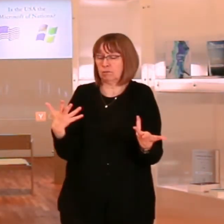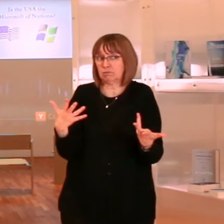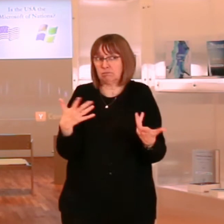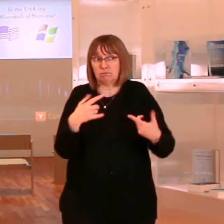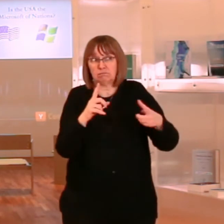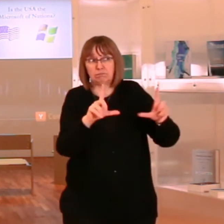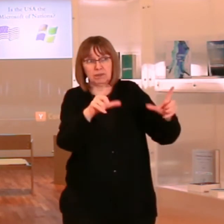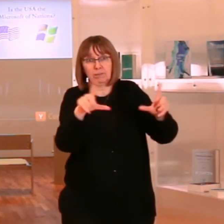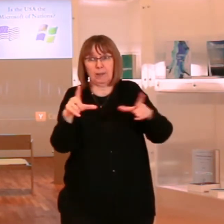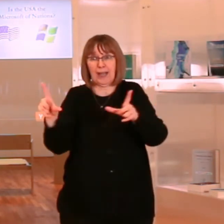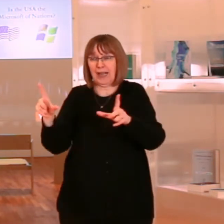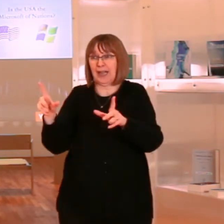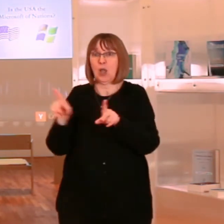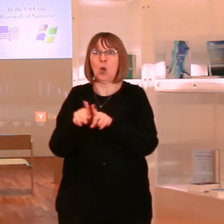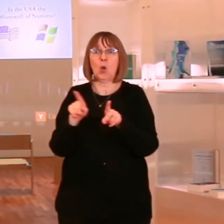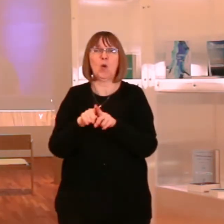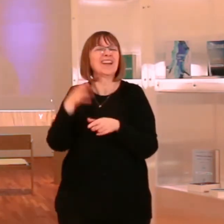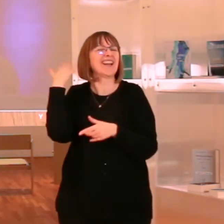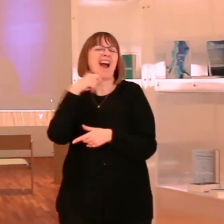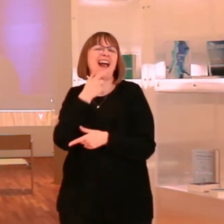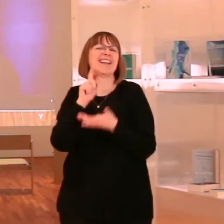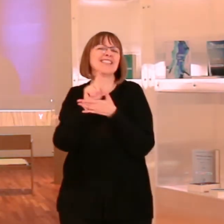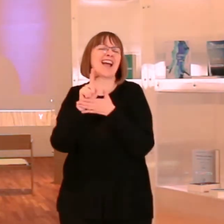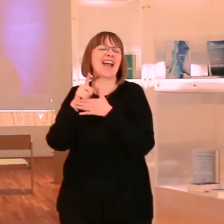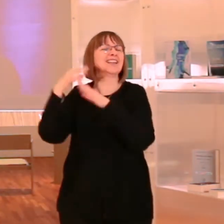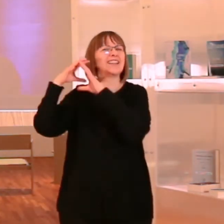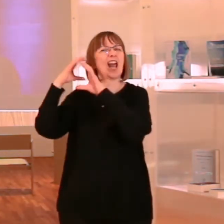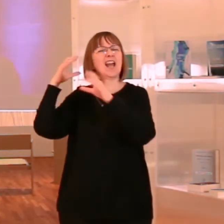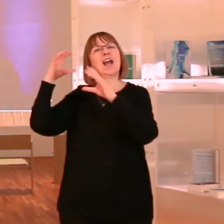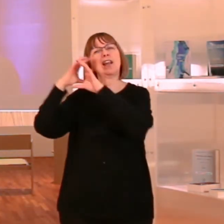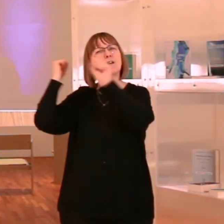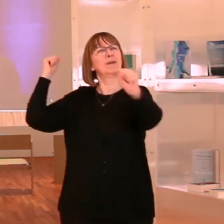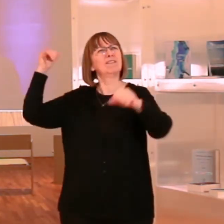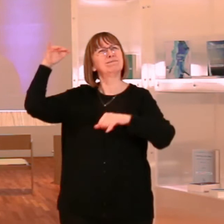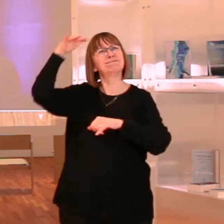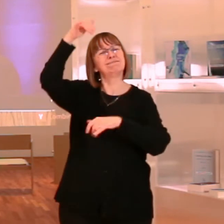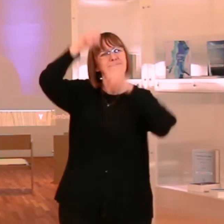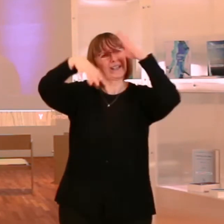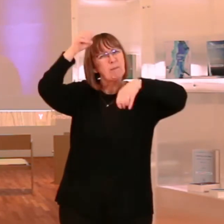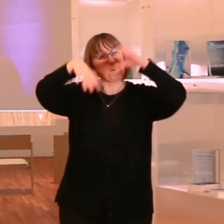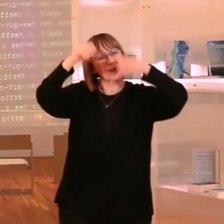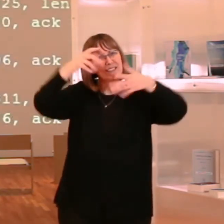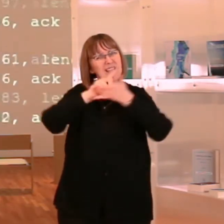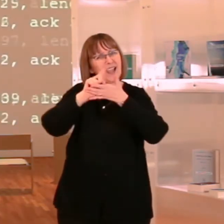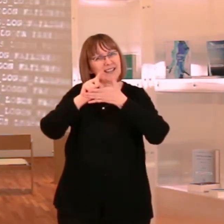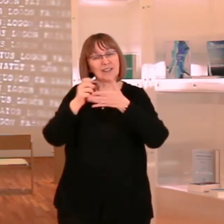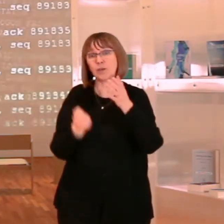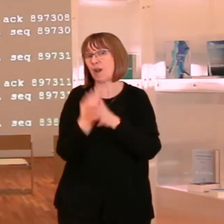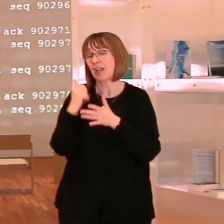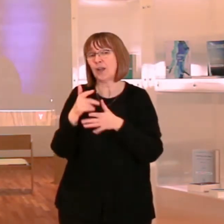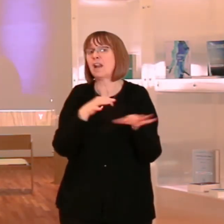Katastrophenszenarien, sei es der historische Luftkrieg oder die aktuelle Prepper-Szene.